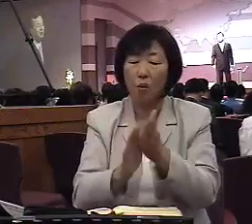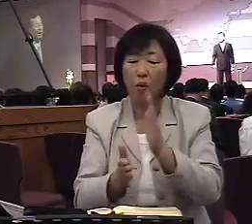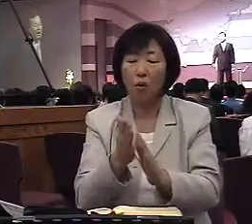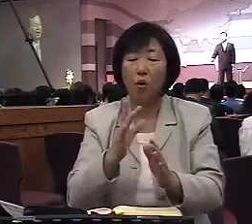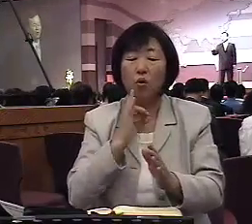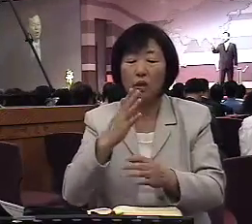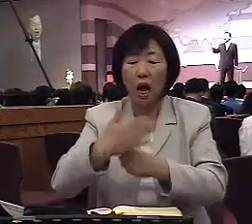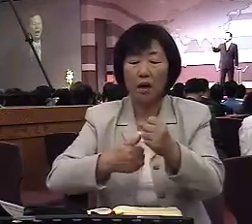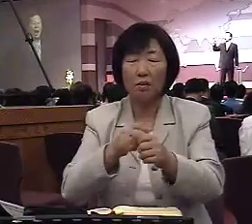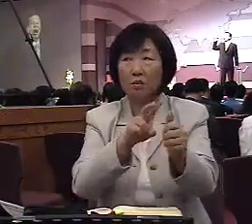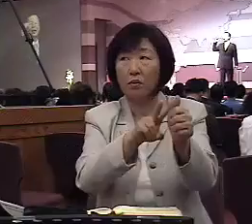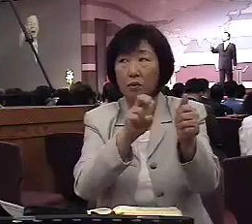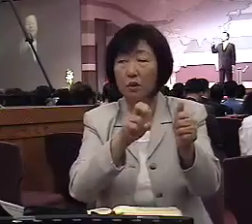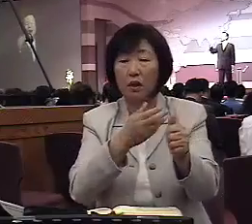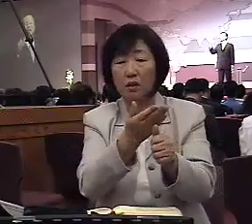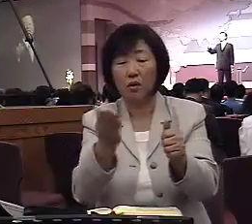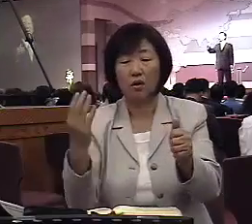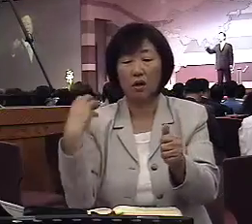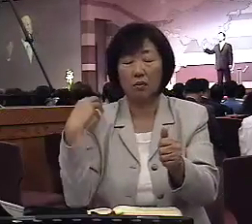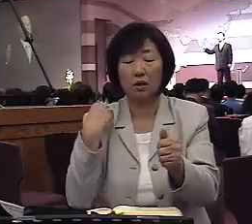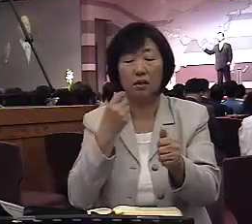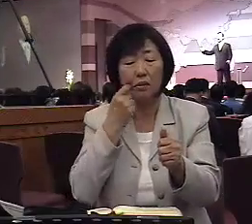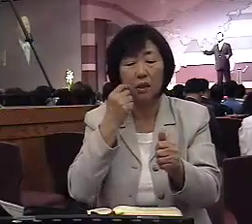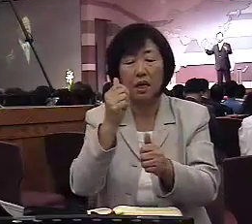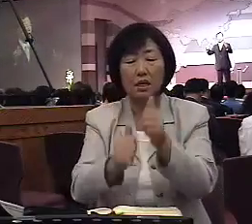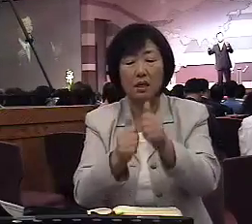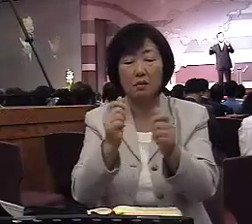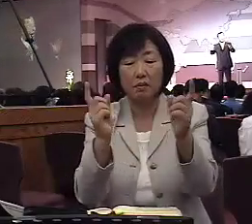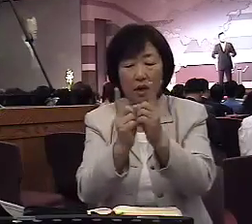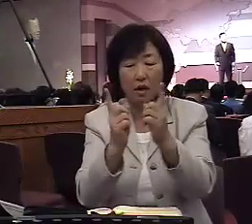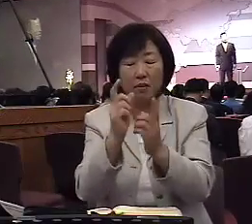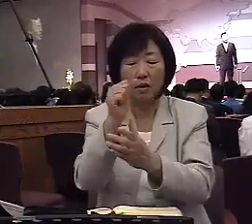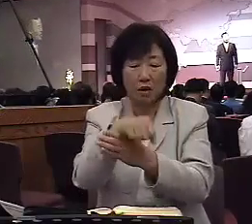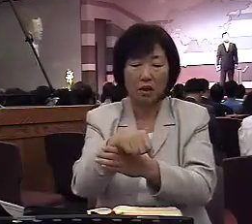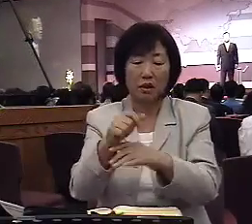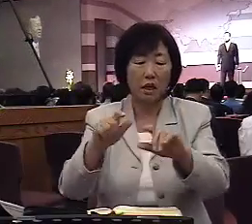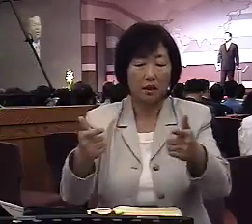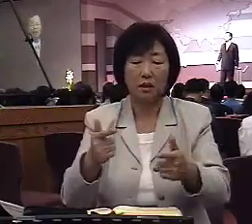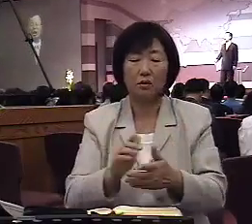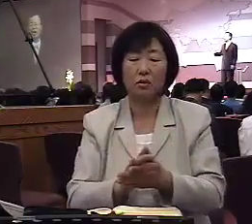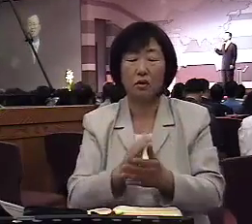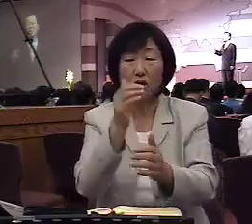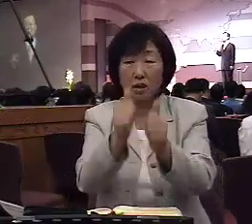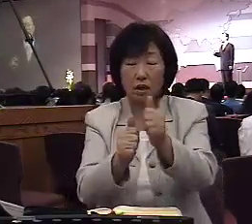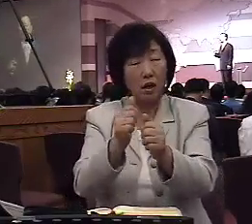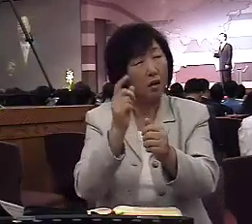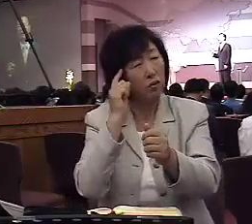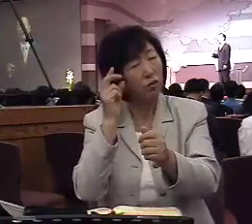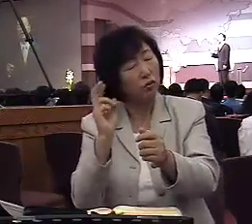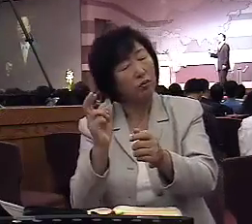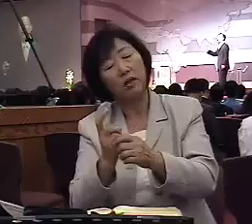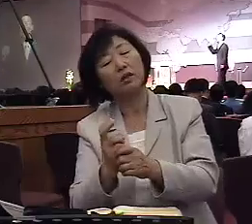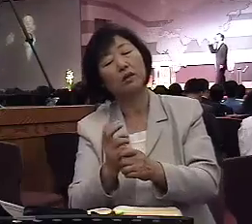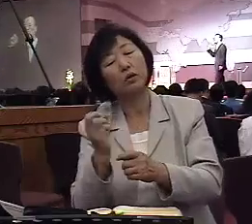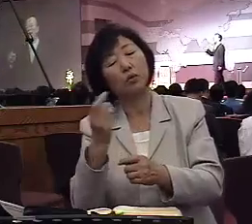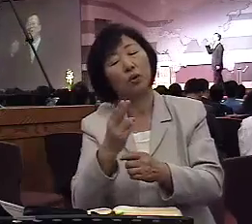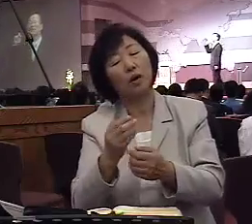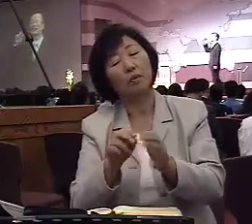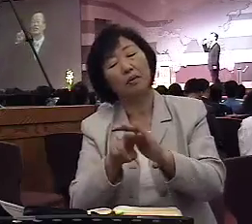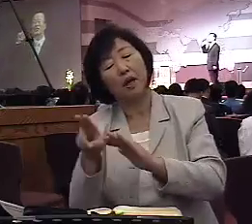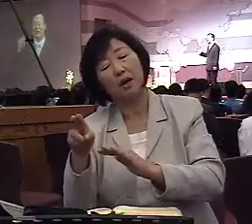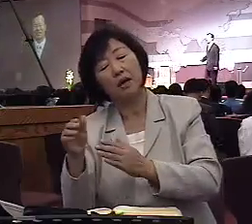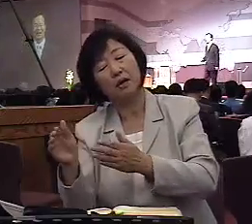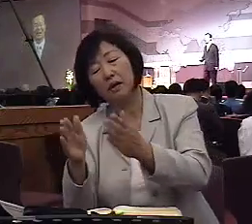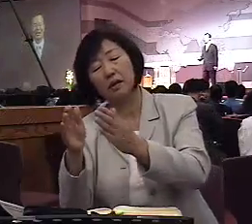하나님은 믿부사 너희가 감당치 못할 시험 당함을 허락지 아니하시고 시험 당할 즈음에 또한